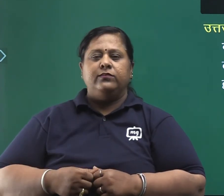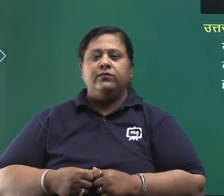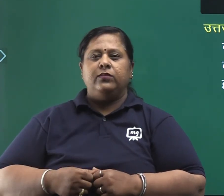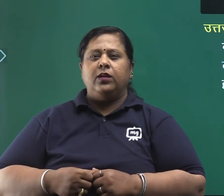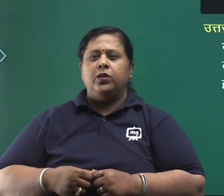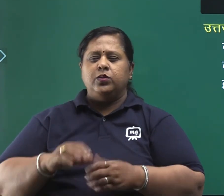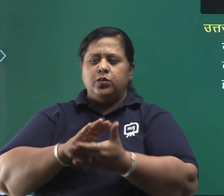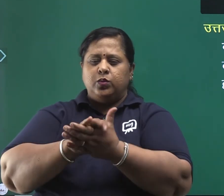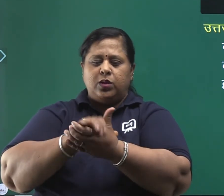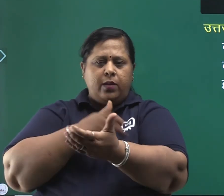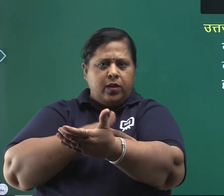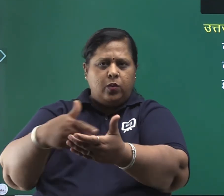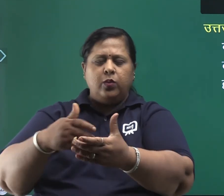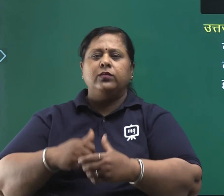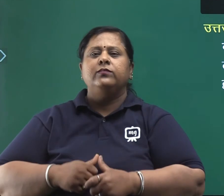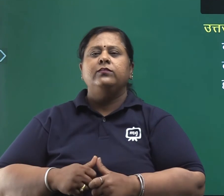सुदामा को